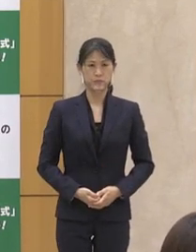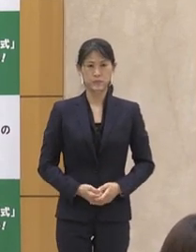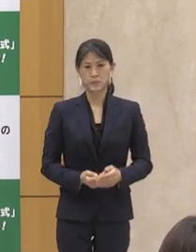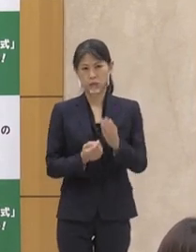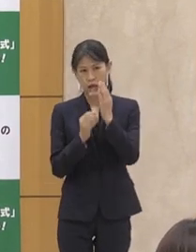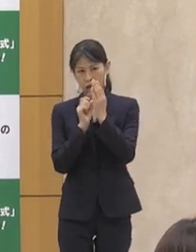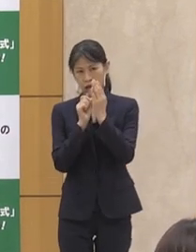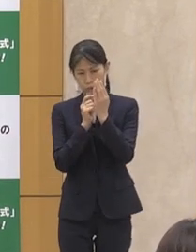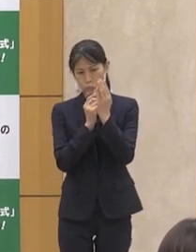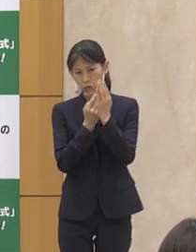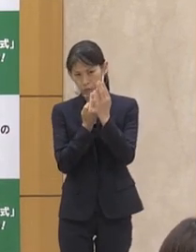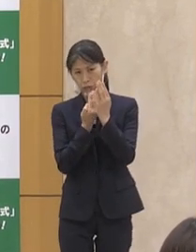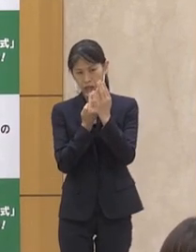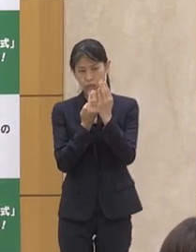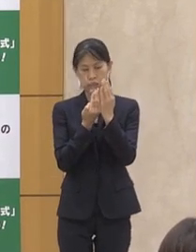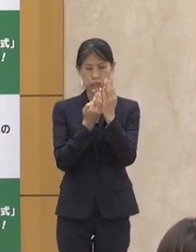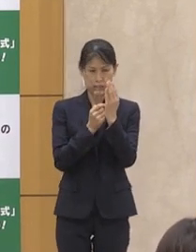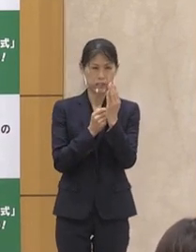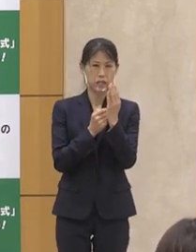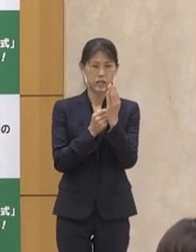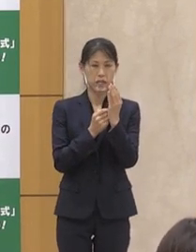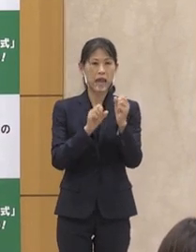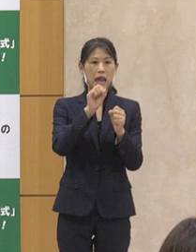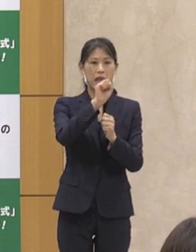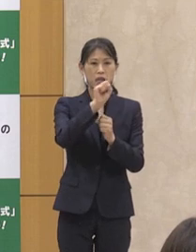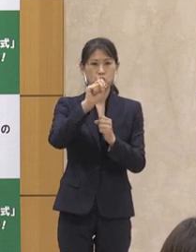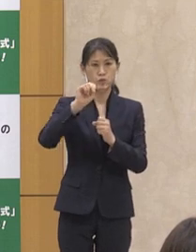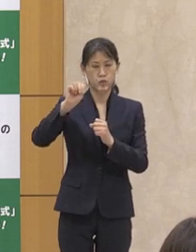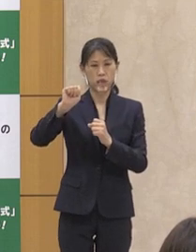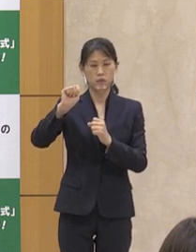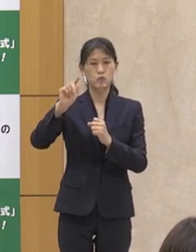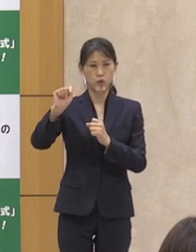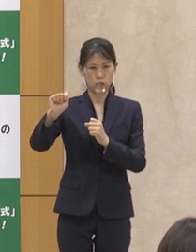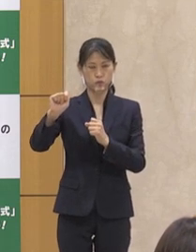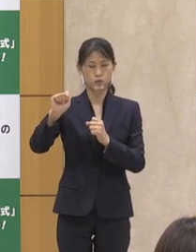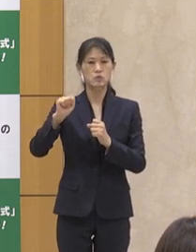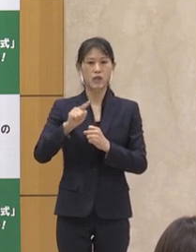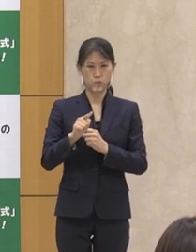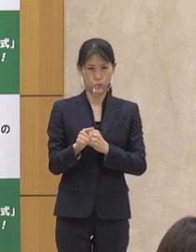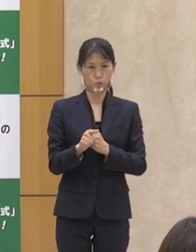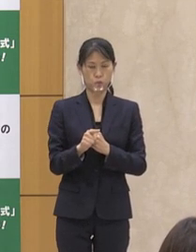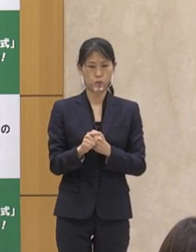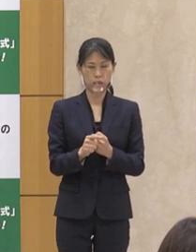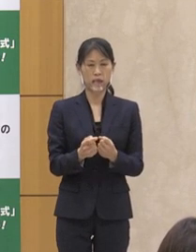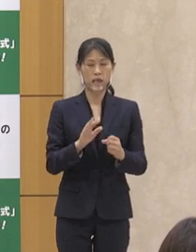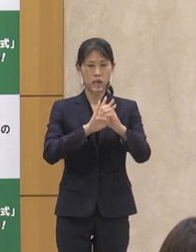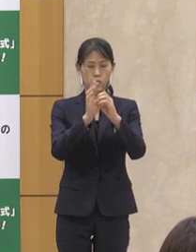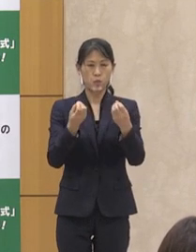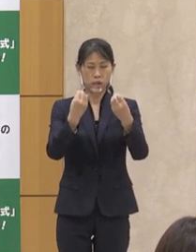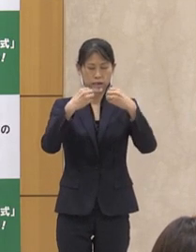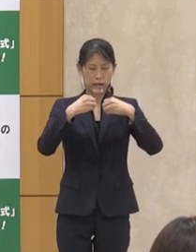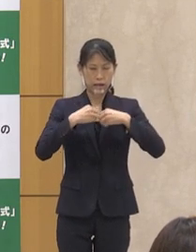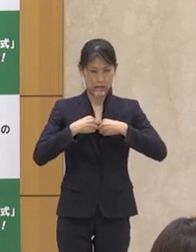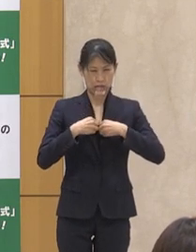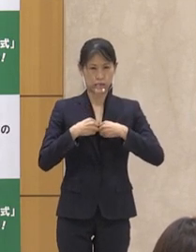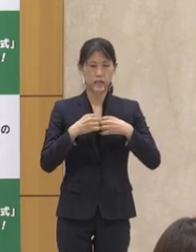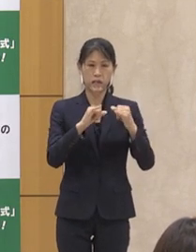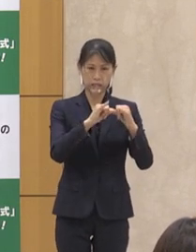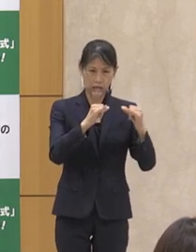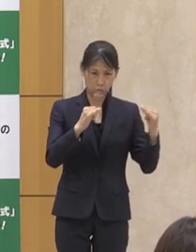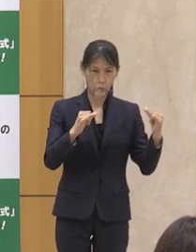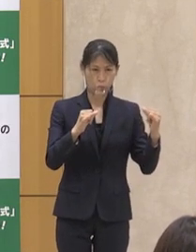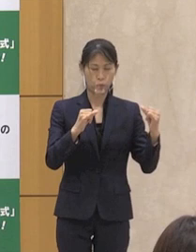いは SNS などで新型コロナウイルス感染症に感染された方、あるいはそのご家族に対